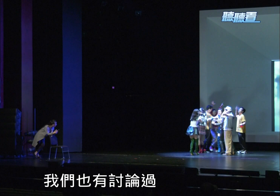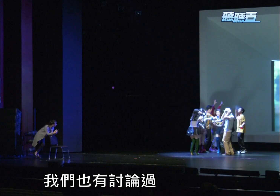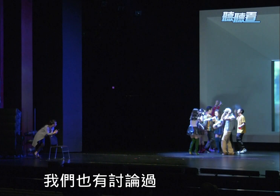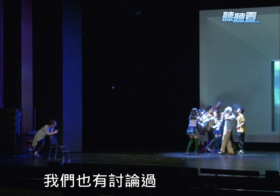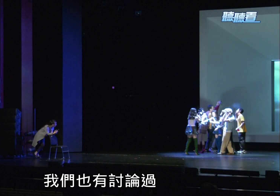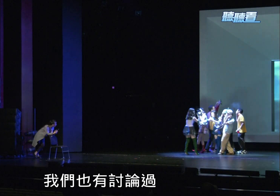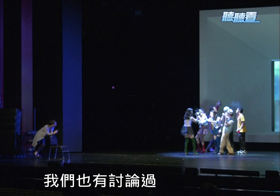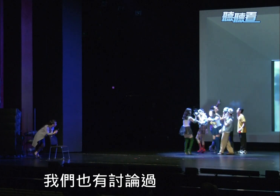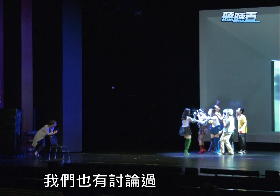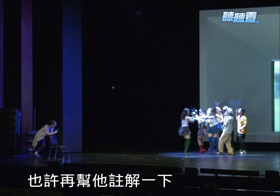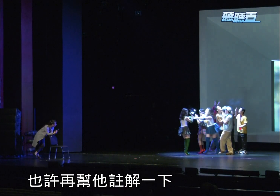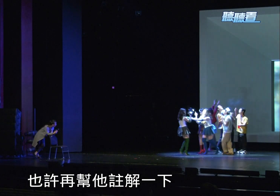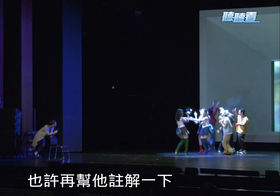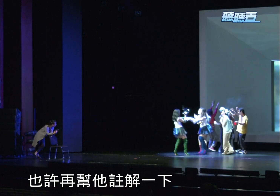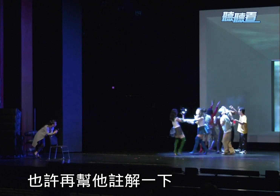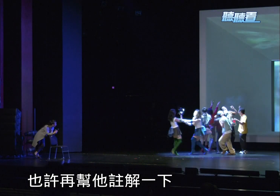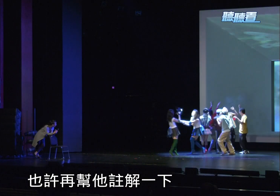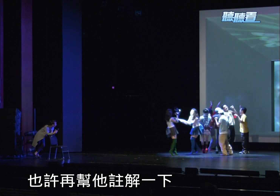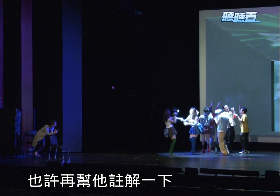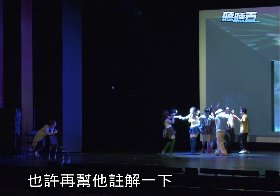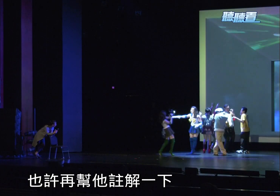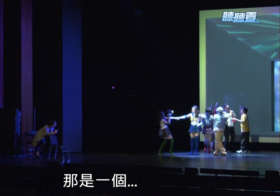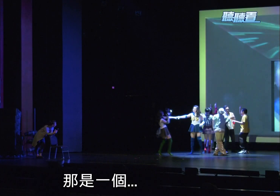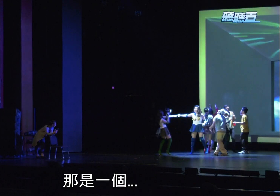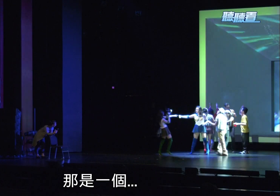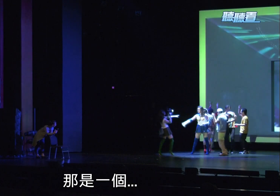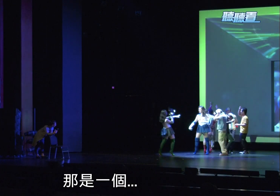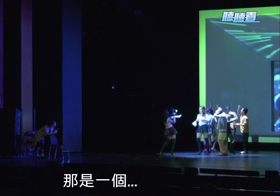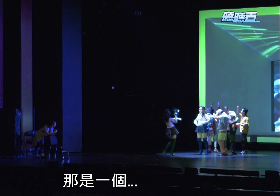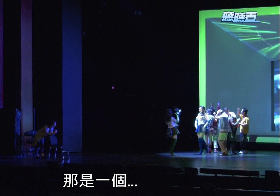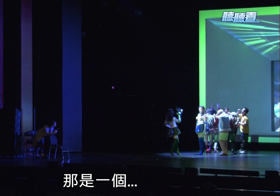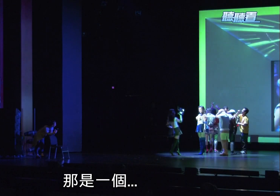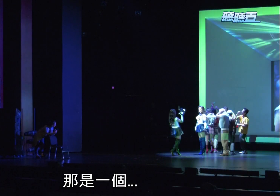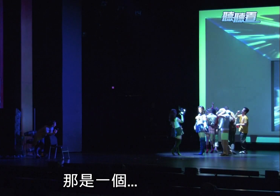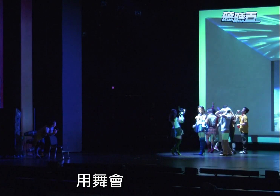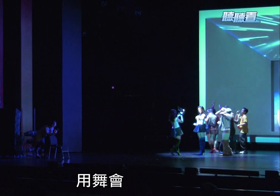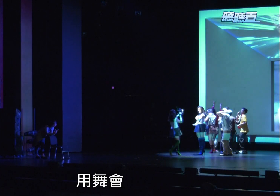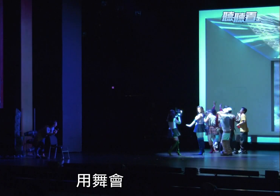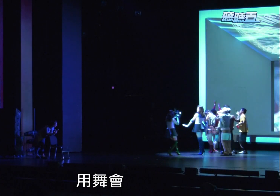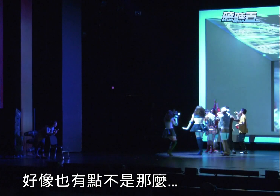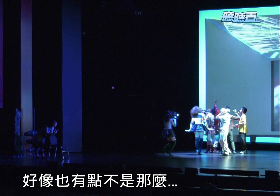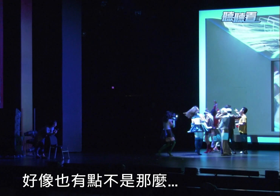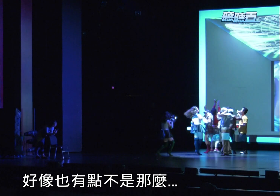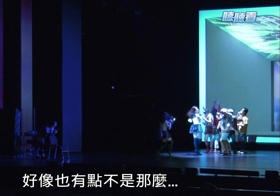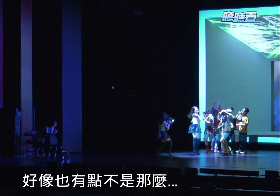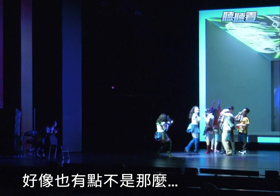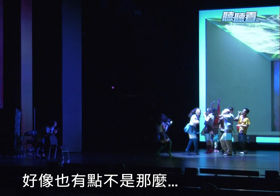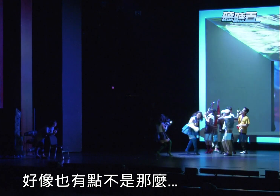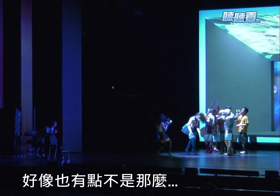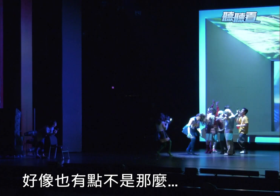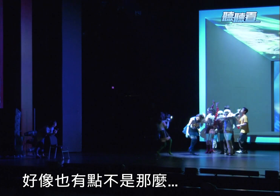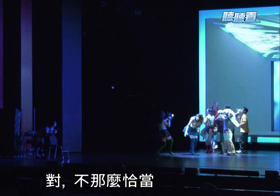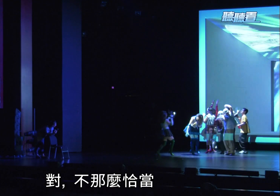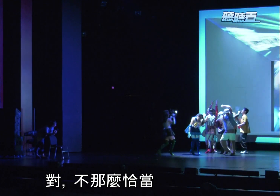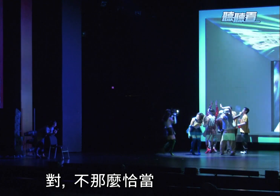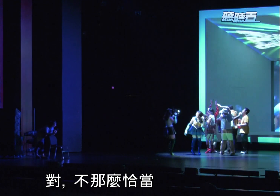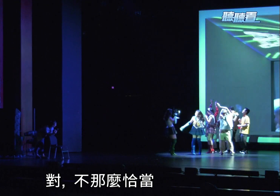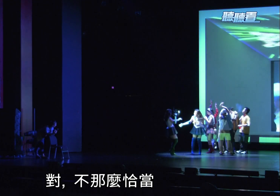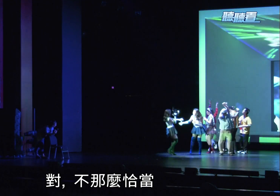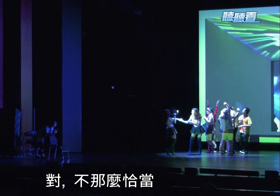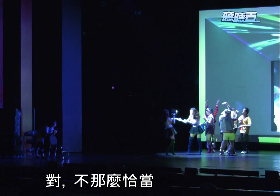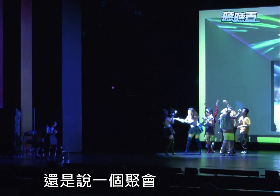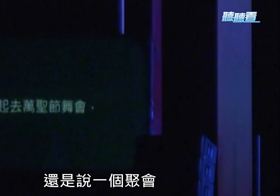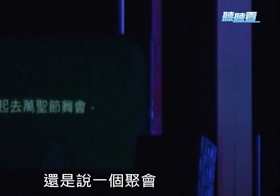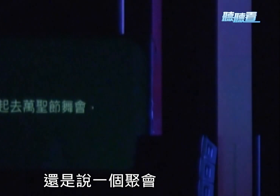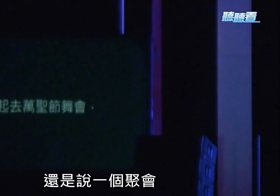不是我们有讨论过也许再帮他注解一下，那是一个你就用舞会好像也有点不是那么对对，不是那么